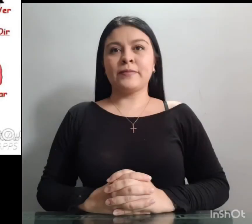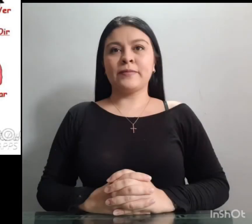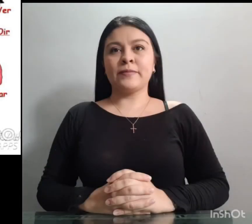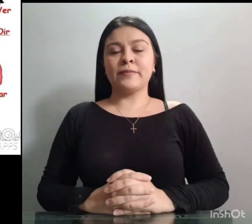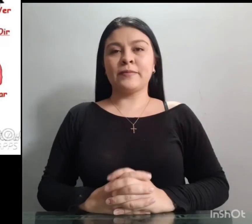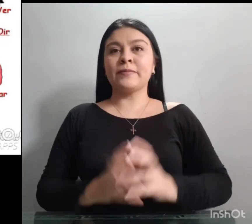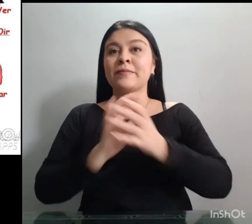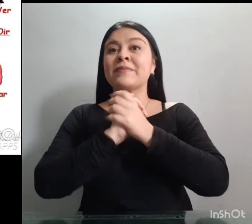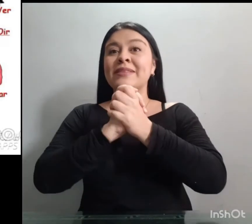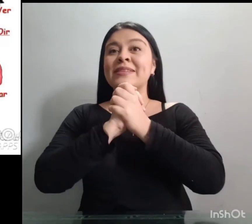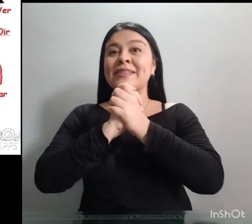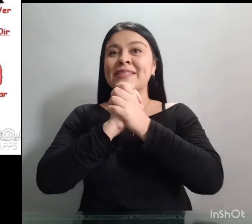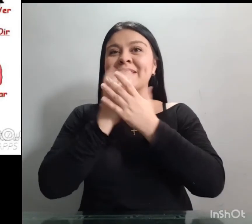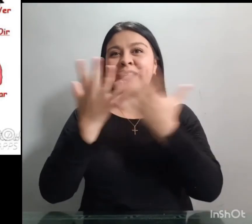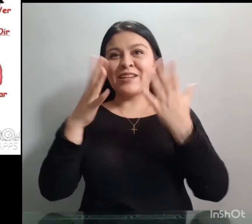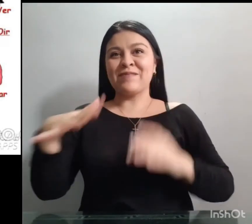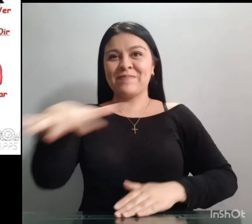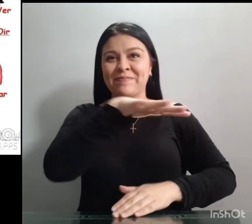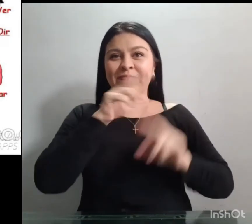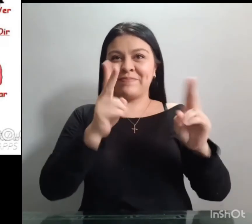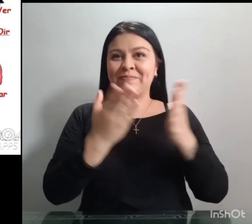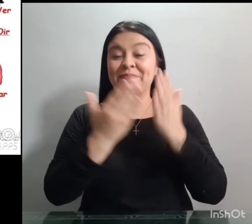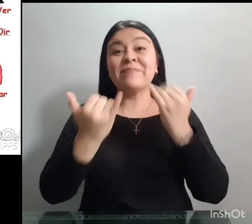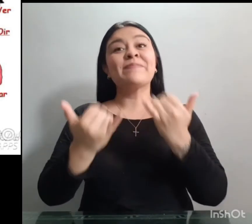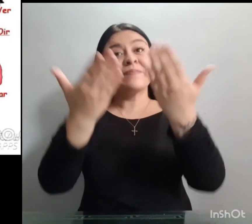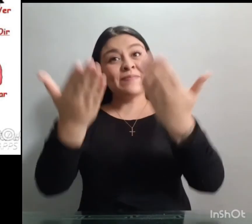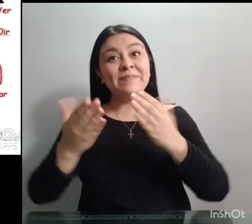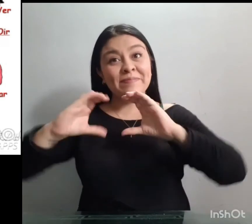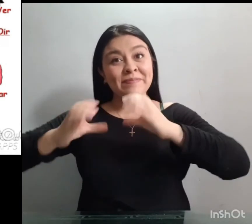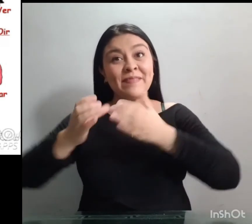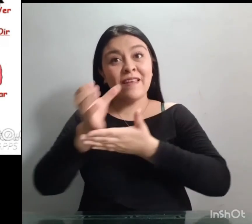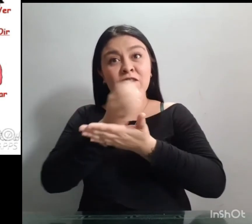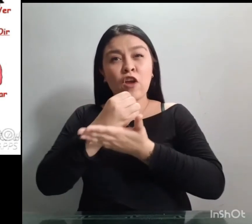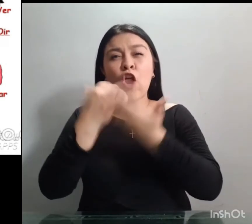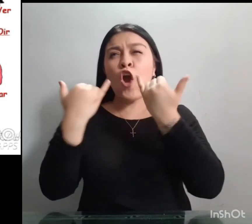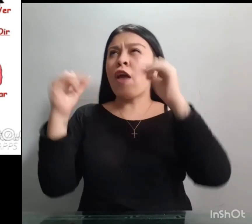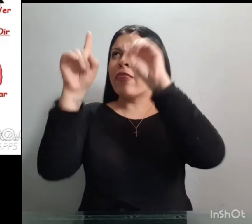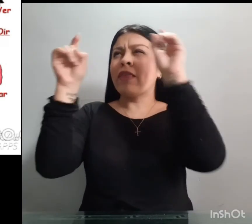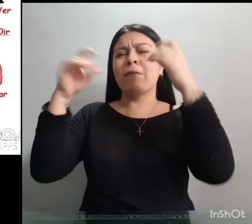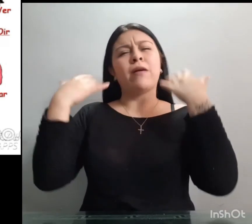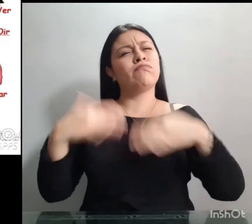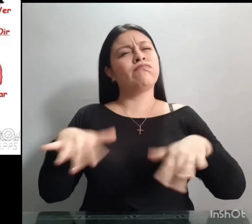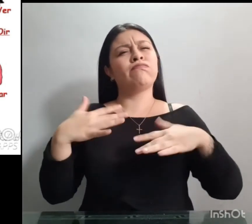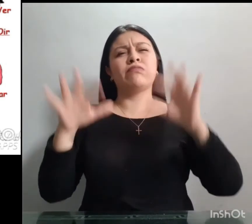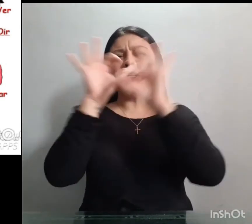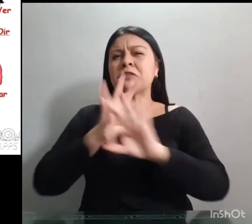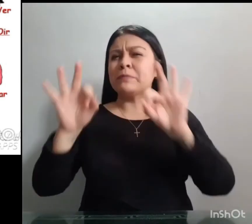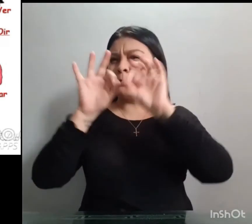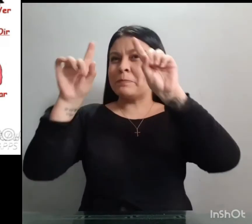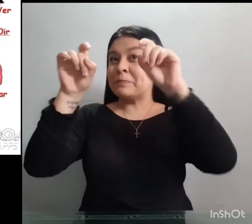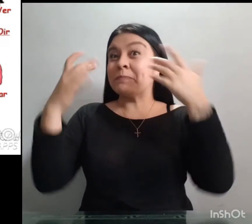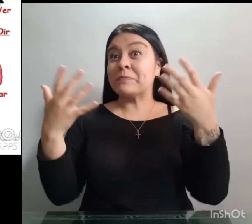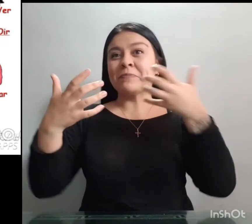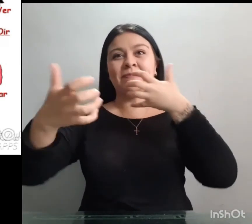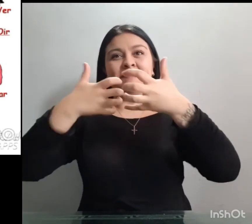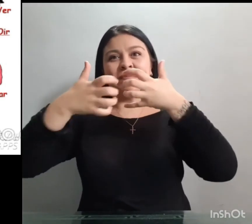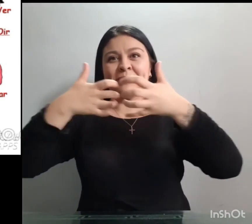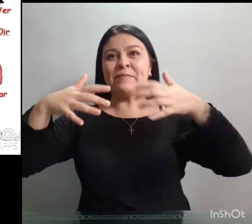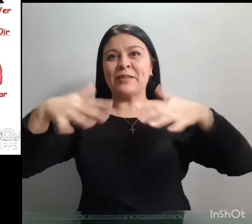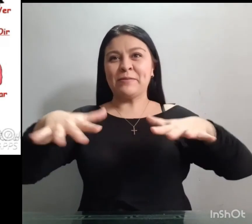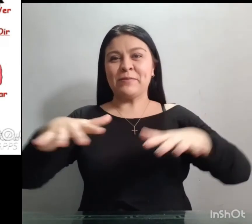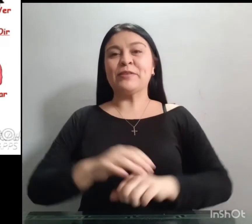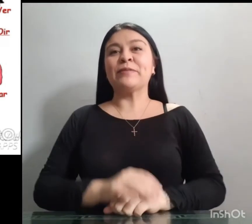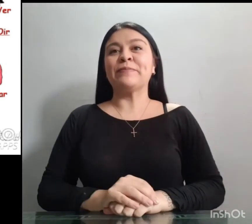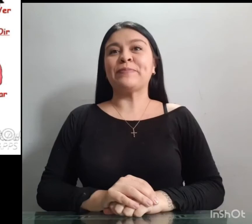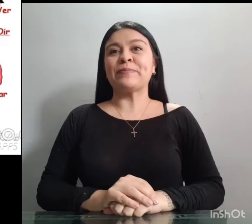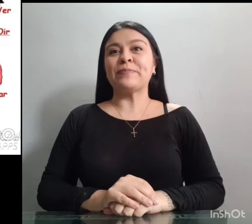Apreciados estudiantes, bienvenidos a la clase. Hoy vamos a aprender un tema muy interesante, el sistema nervioso.